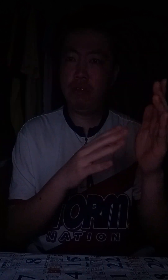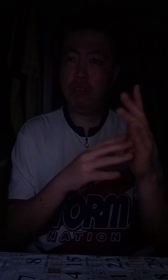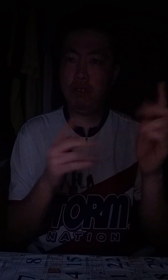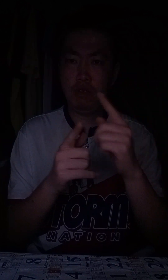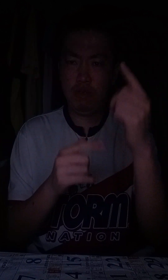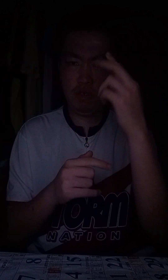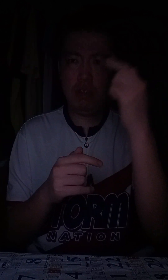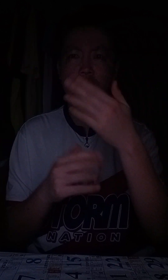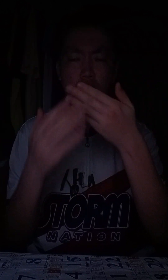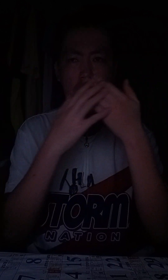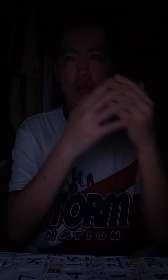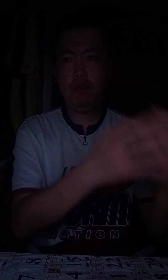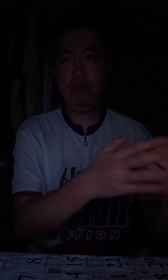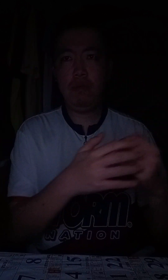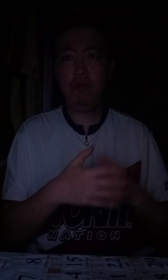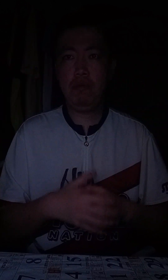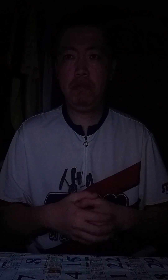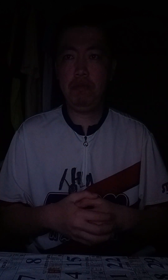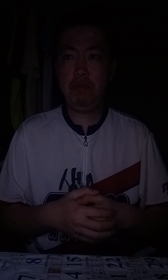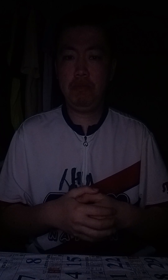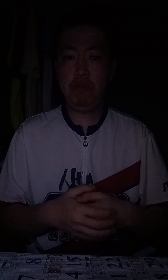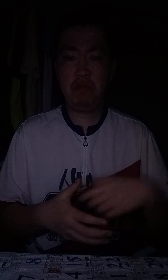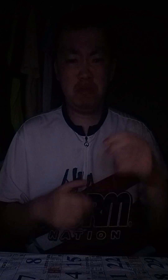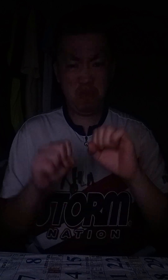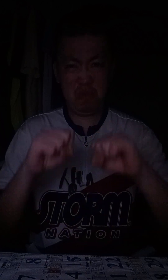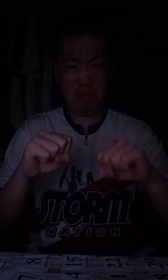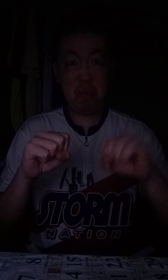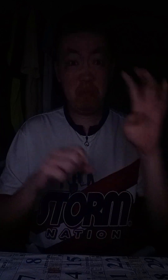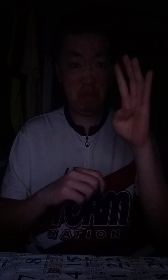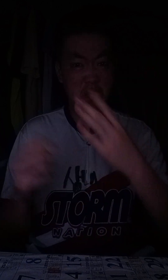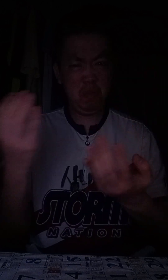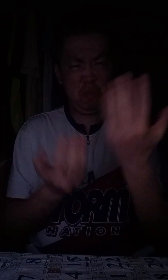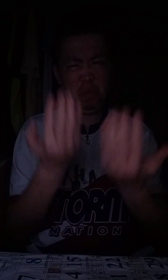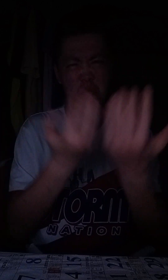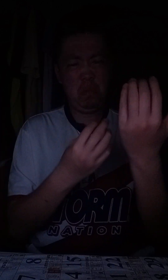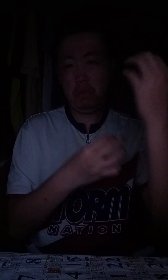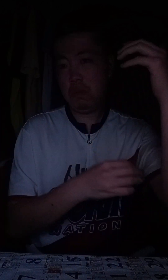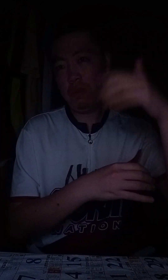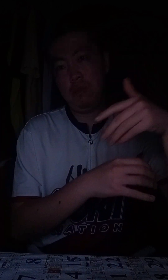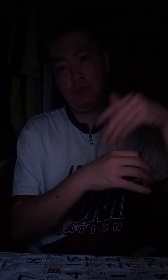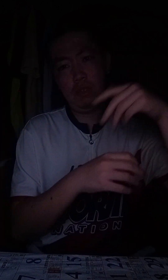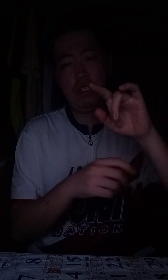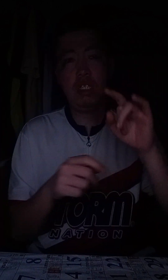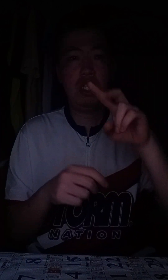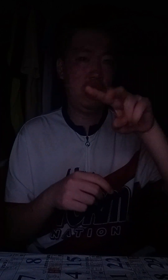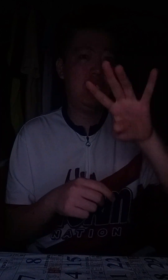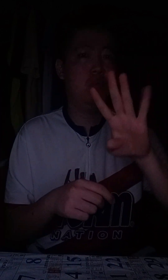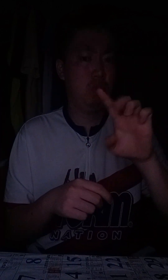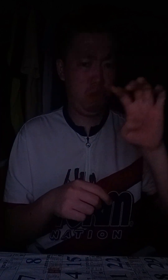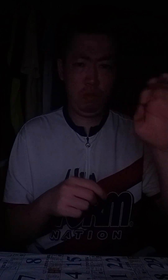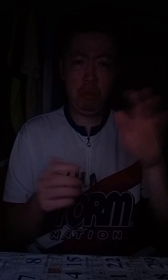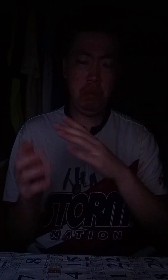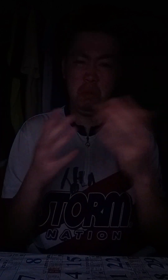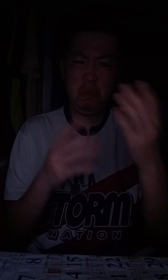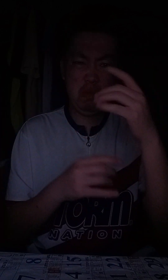14명이 대피했습니다. 오토바이 4대 등이 타면서 소방서 추산 2,400만 원의 재산 피해가